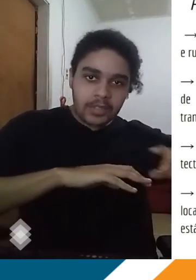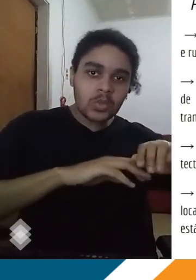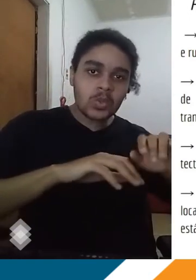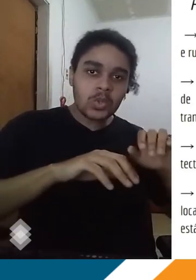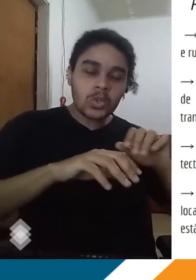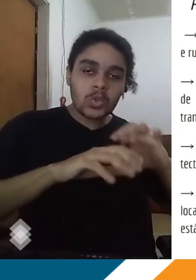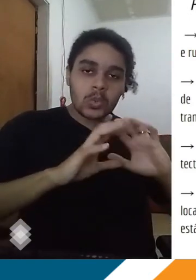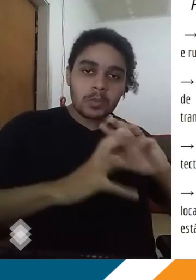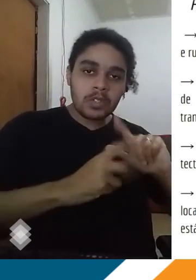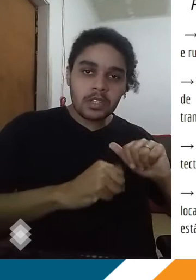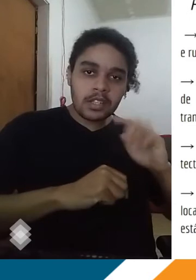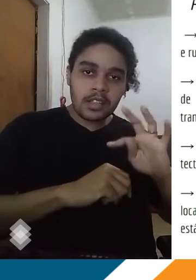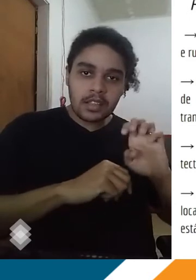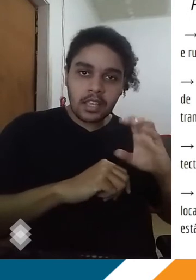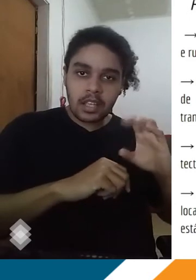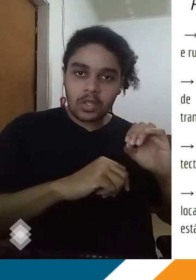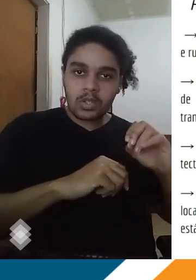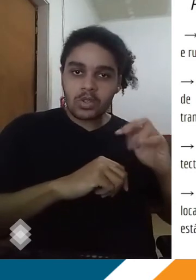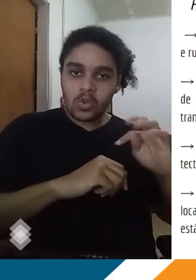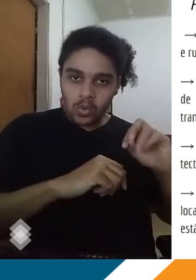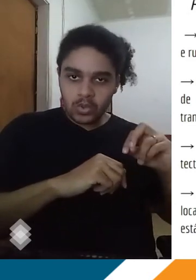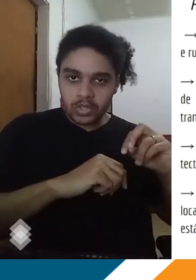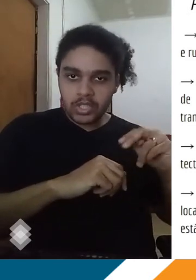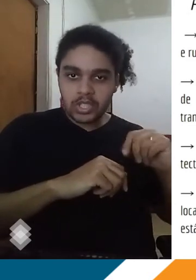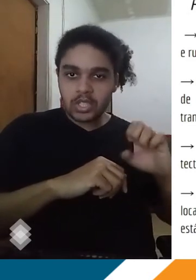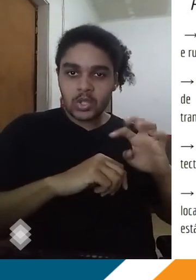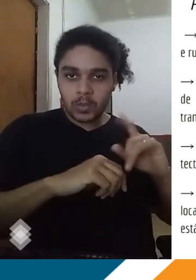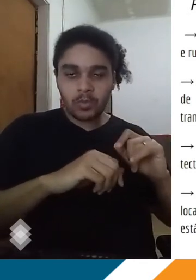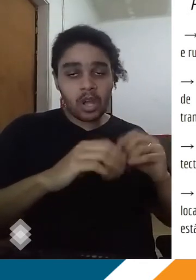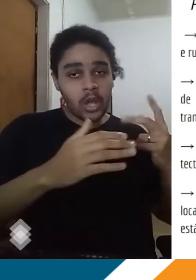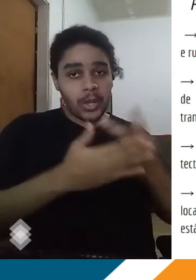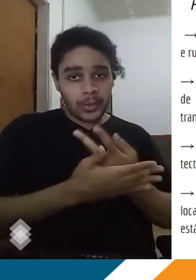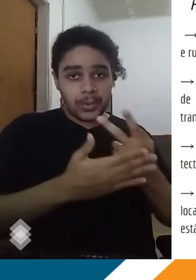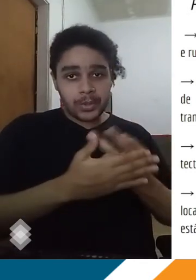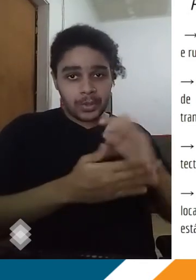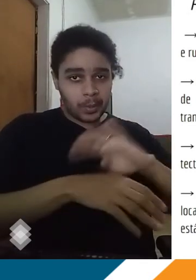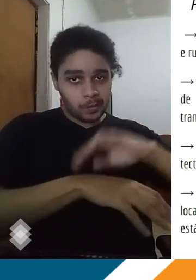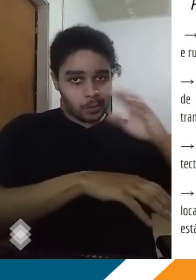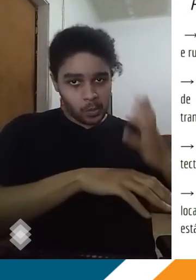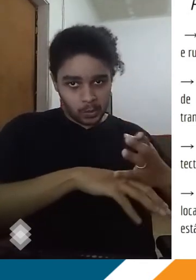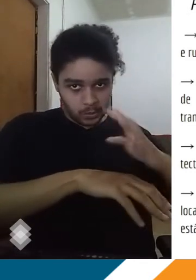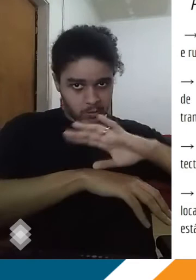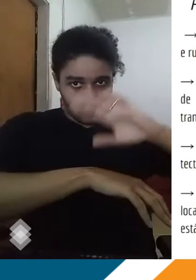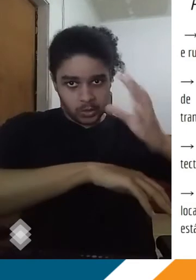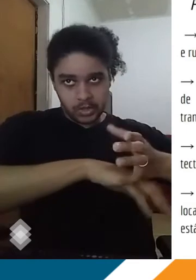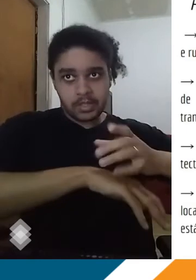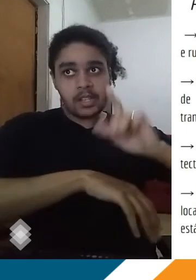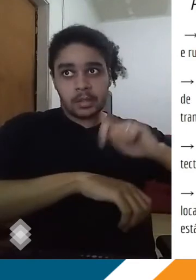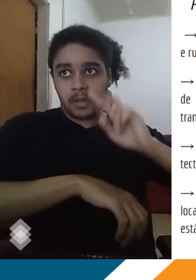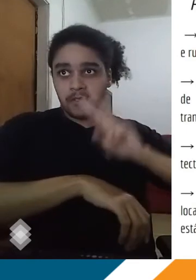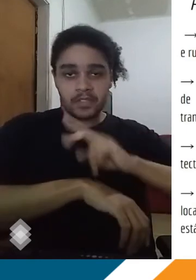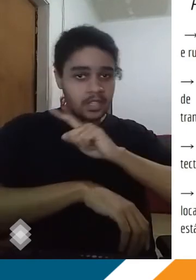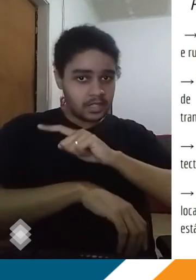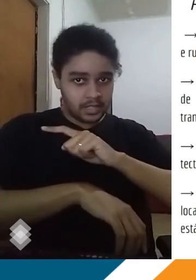vão moldar o relevo. O tectonismo ele gera cadeias montanhosas através do movimento convergente, como você pode